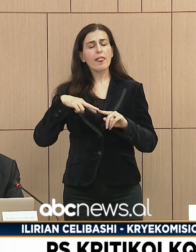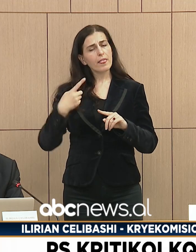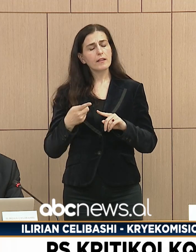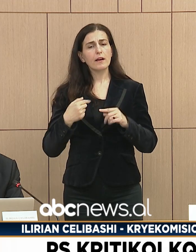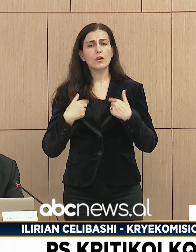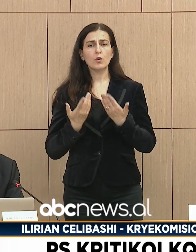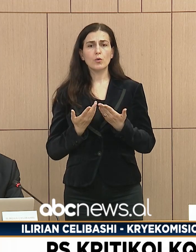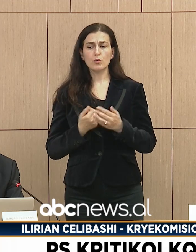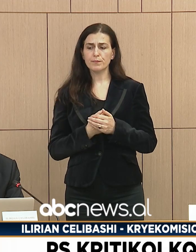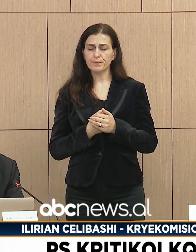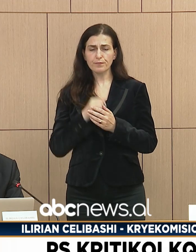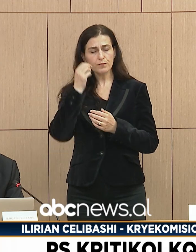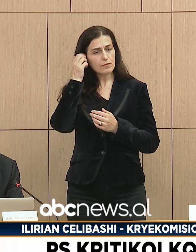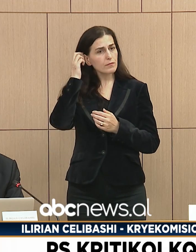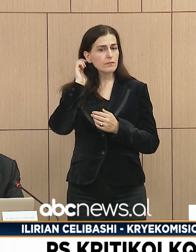në